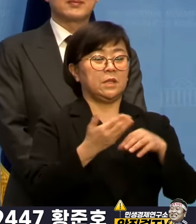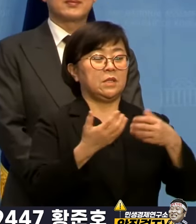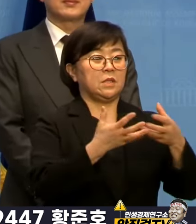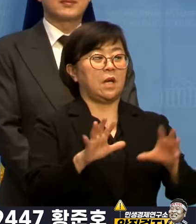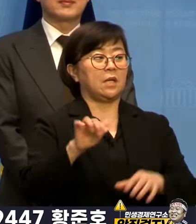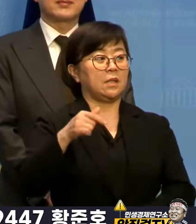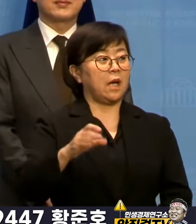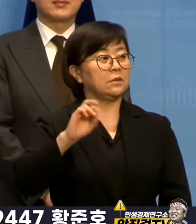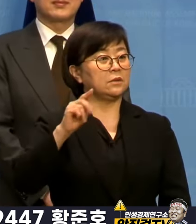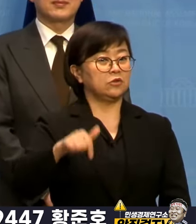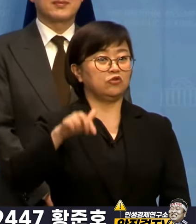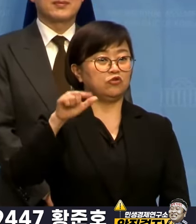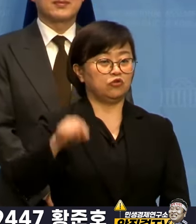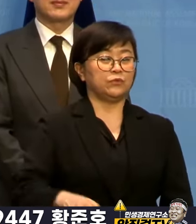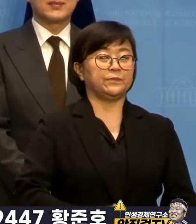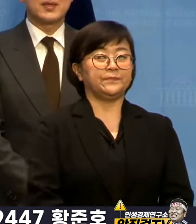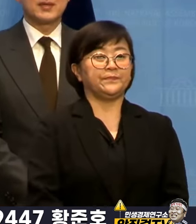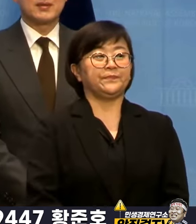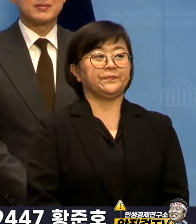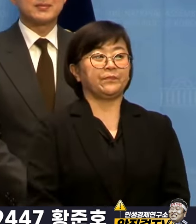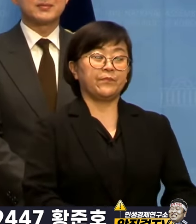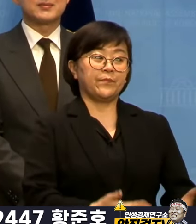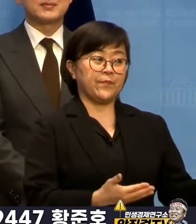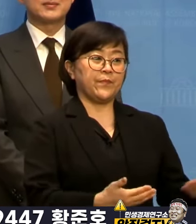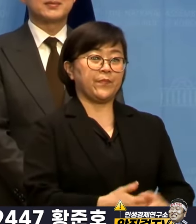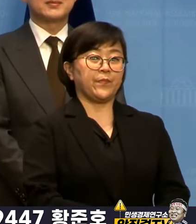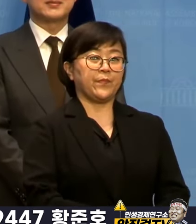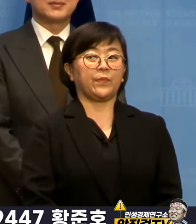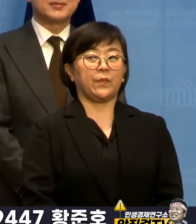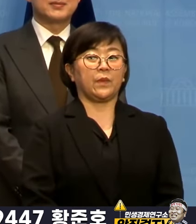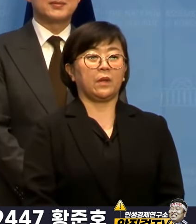강득구 의원님 모셨습니다. 왼쪽에